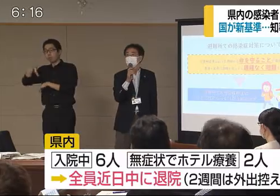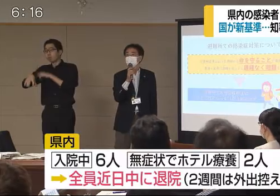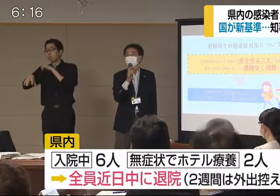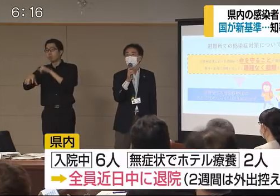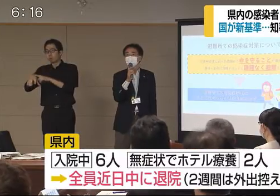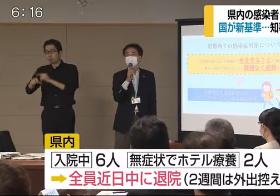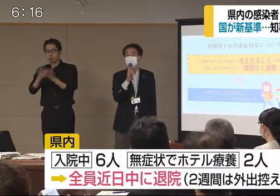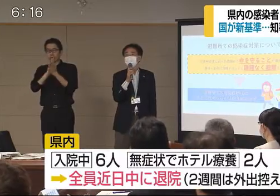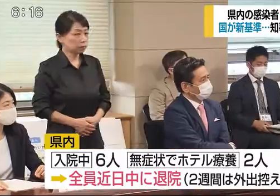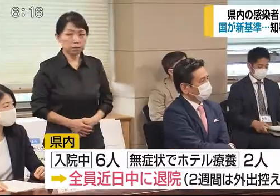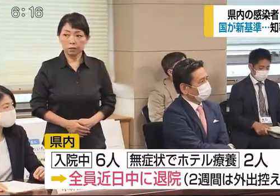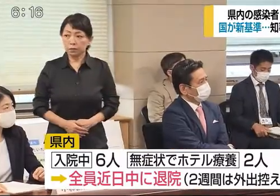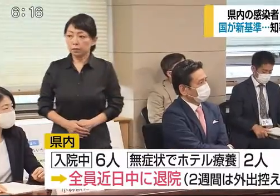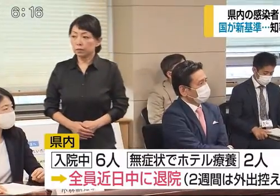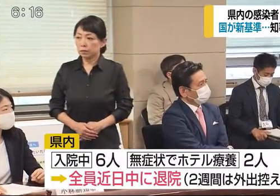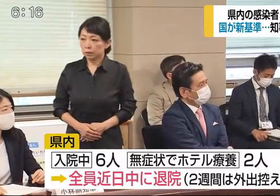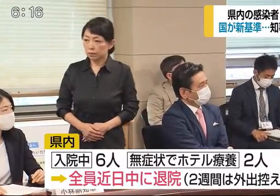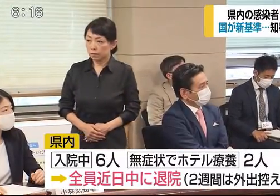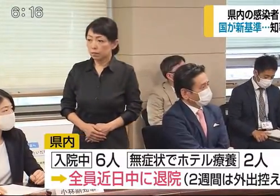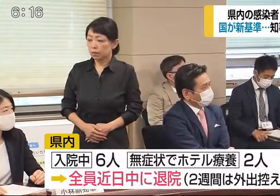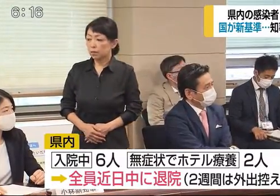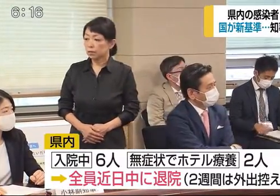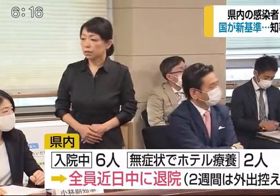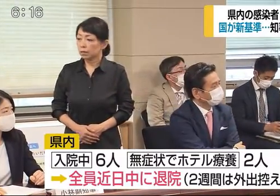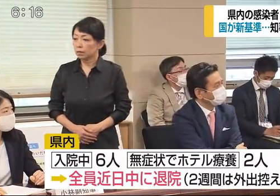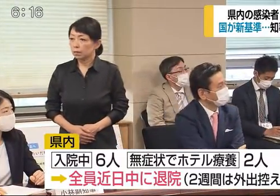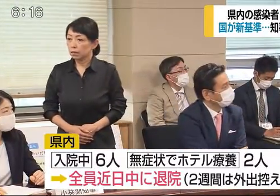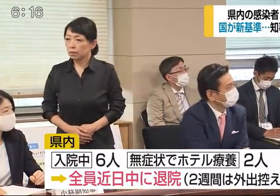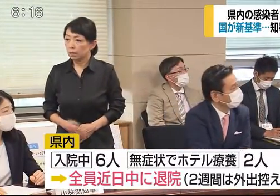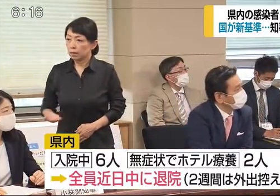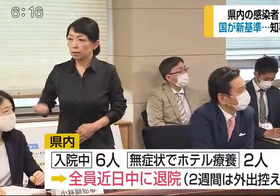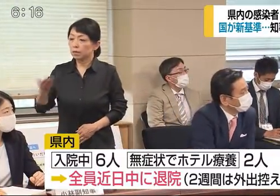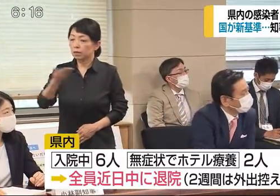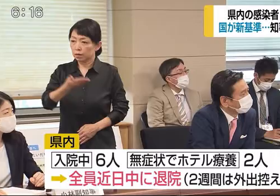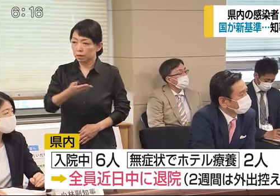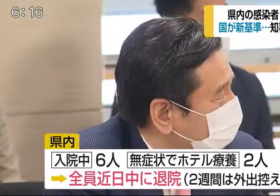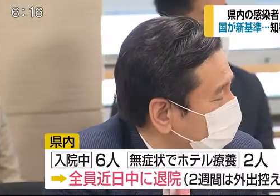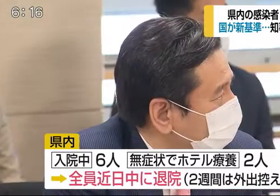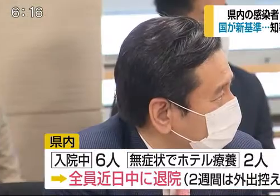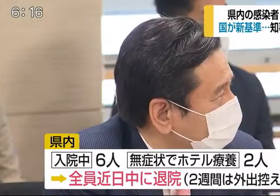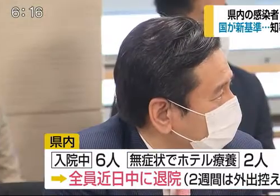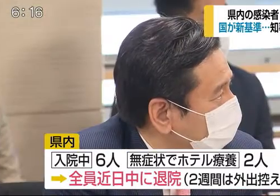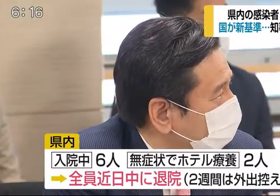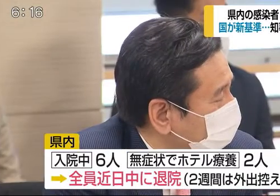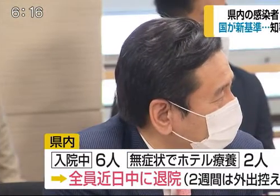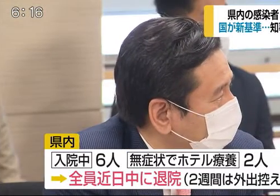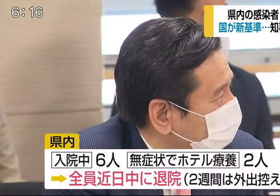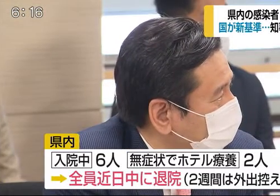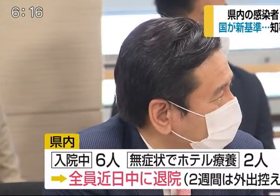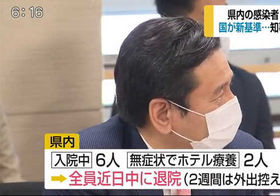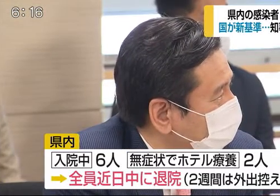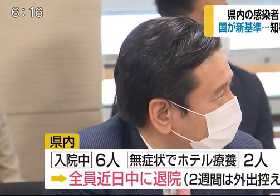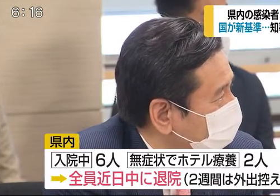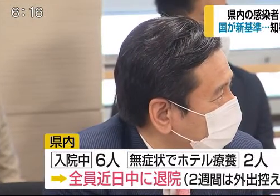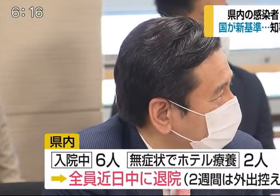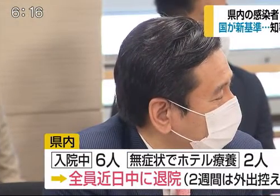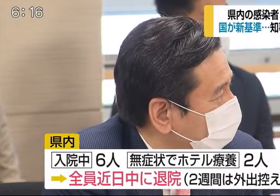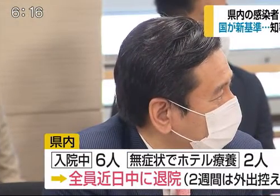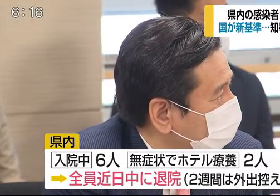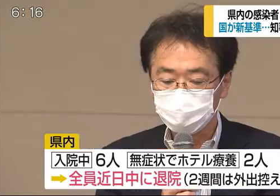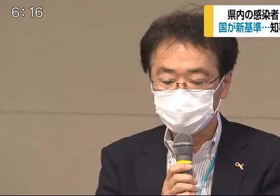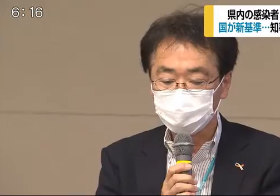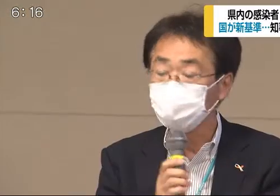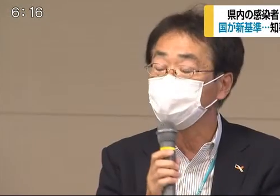ため、近日中に退院する予定ですが、県は今後2週間はなるべく外に出ないよう呼びかける方針